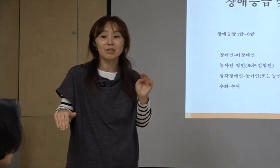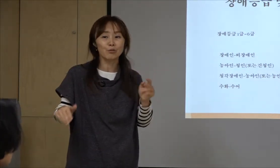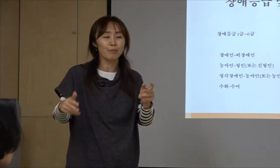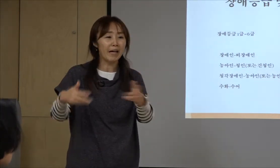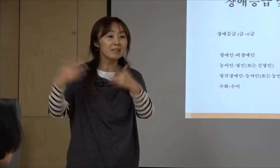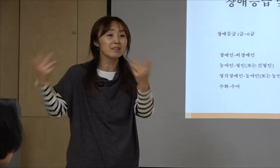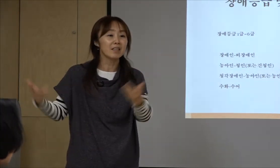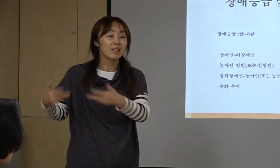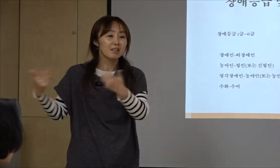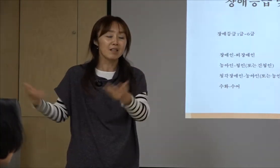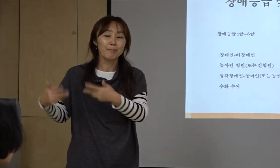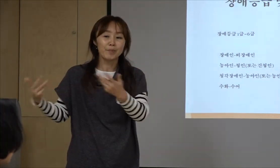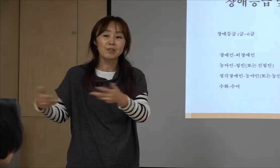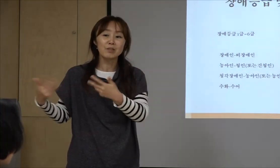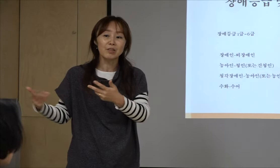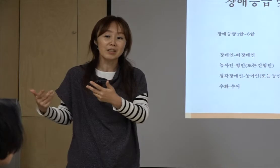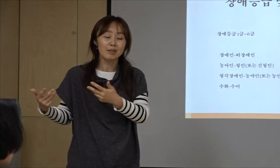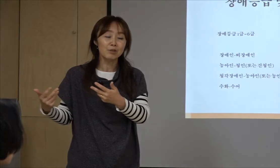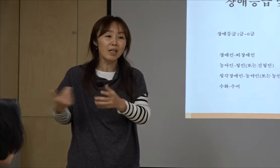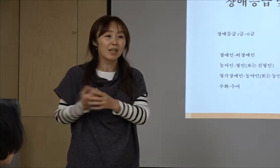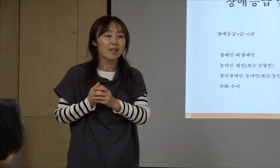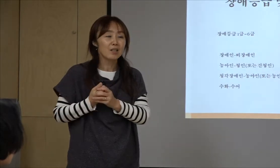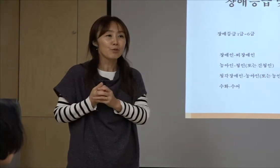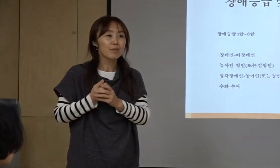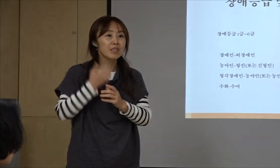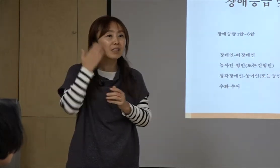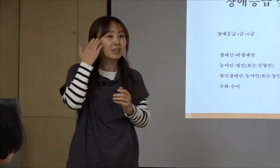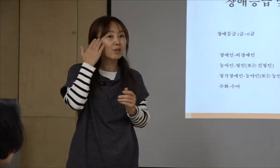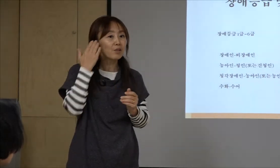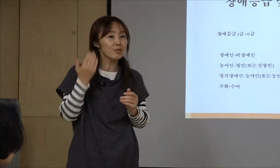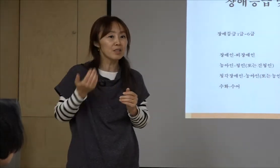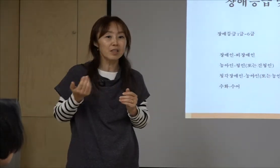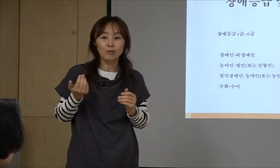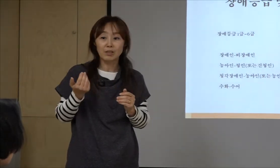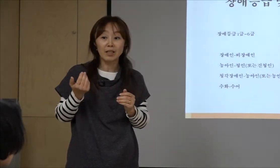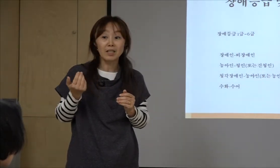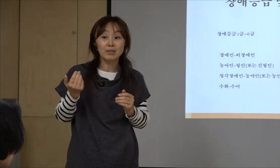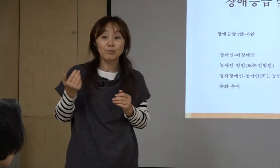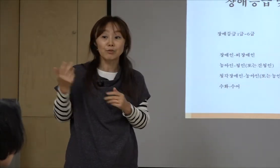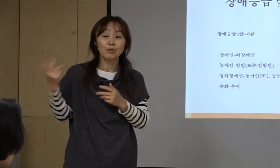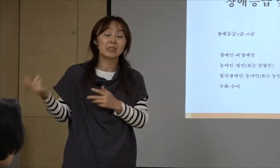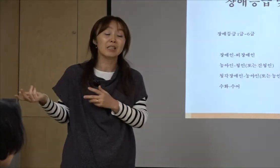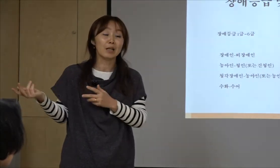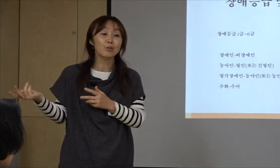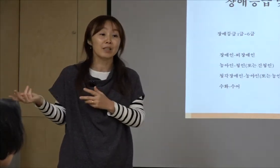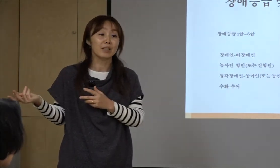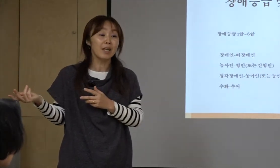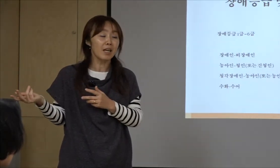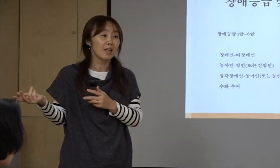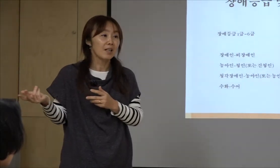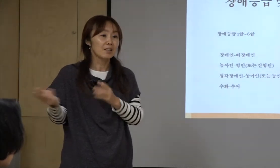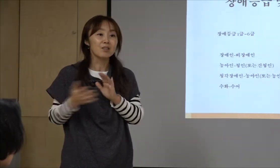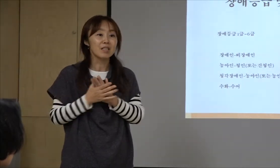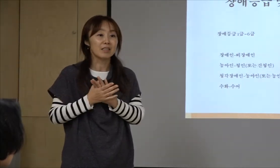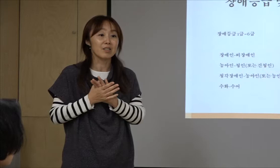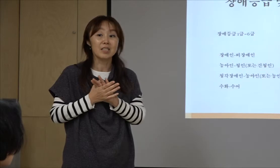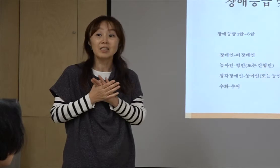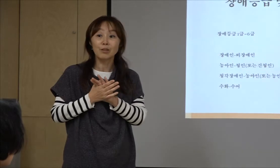식으로 많은 그런 영향 때문에 좀 지능이 떨어진다고 이렇게 생각하시는 분들도 간혹 있는데, 그렇진 않아요. 지능하고는